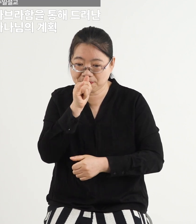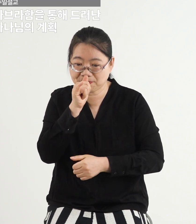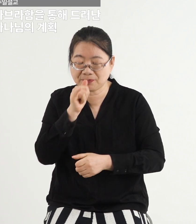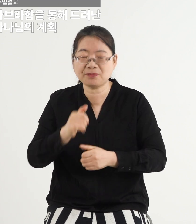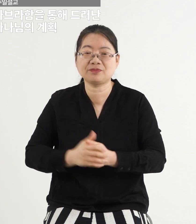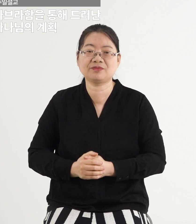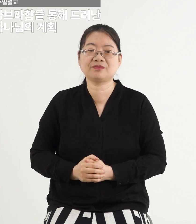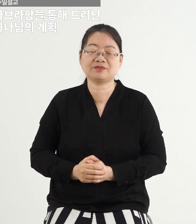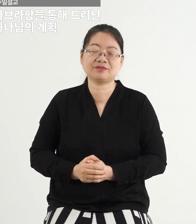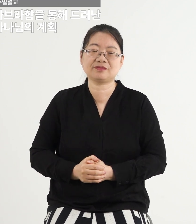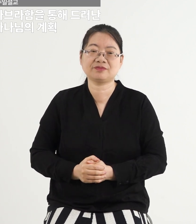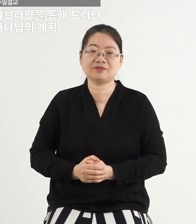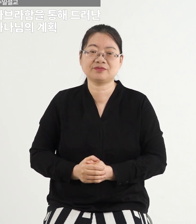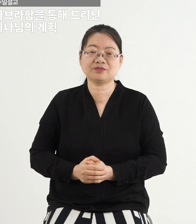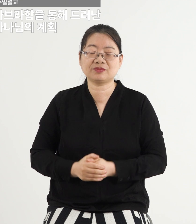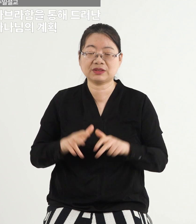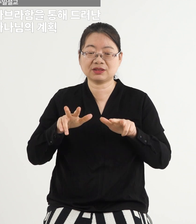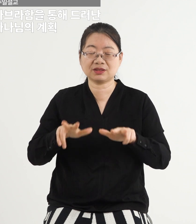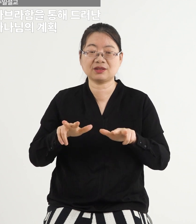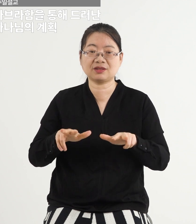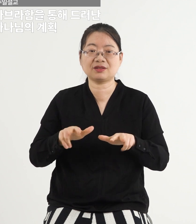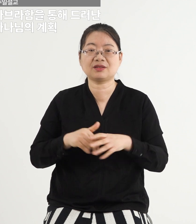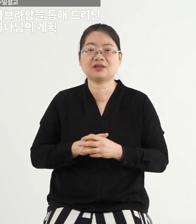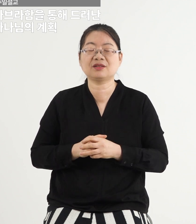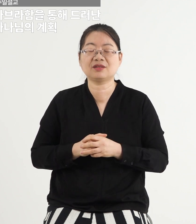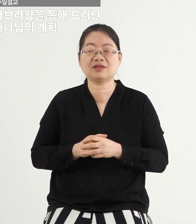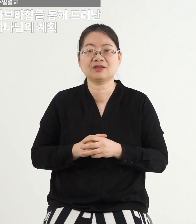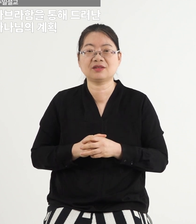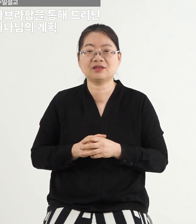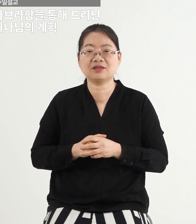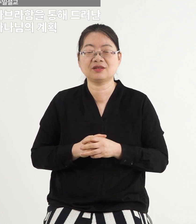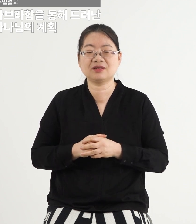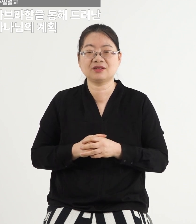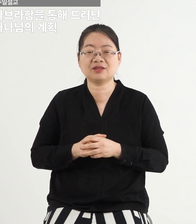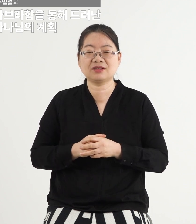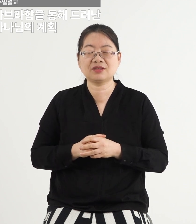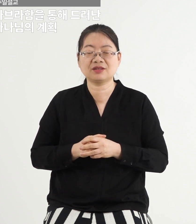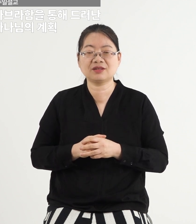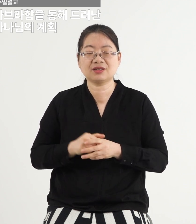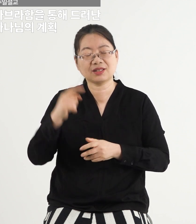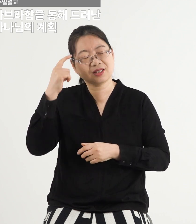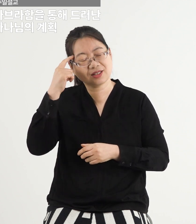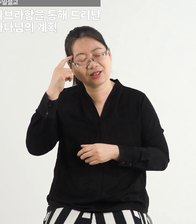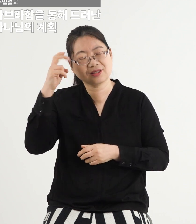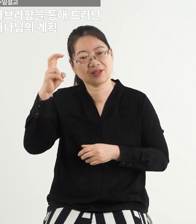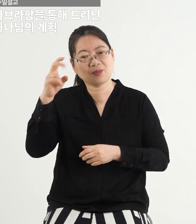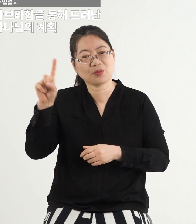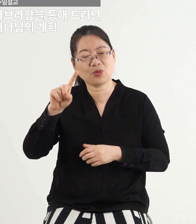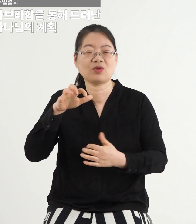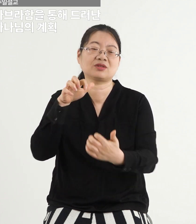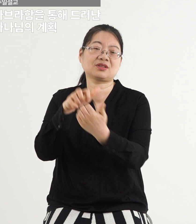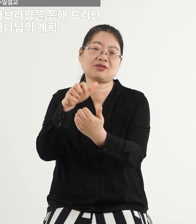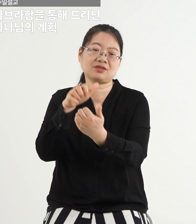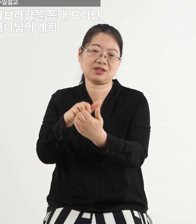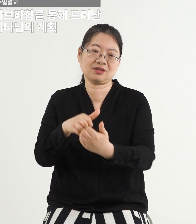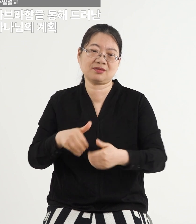치고 있었어요. 그럼 이제 어떤 일들이 예상됩니까? 전쟁이죠.